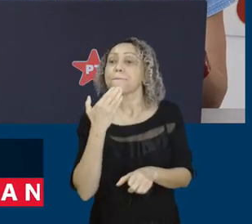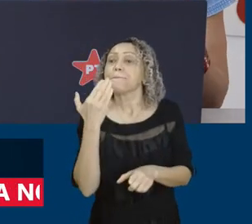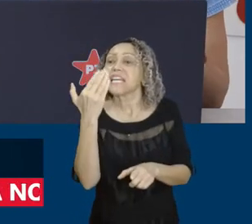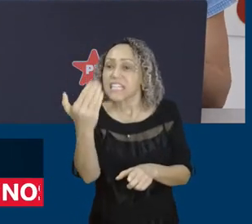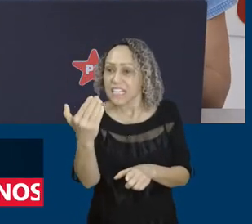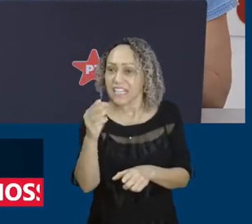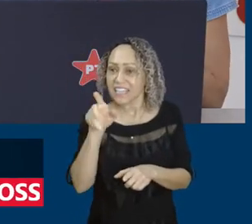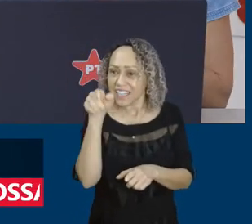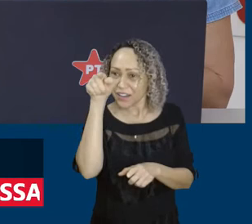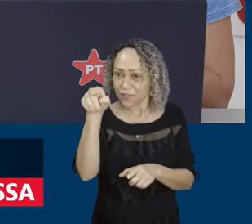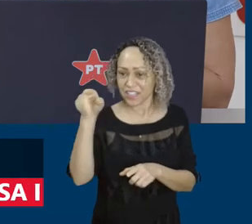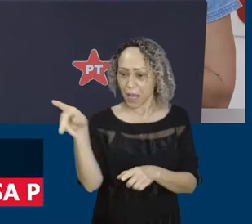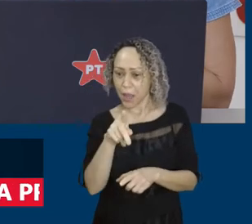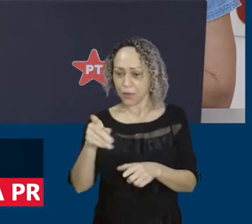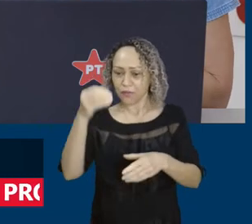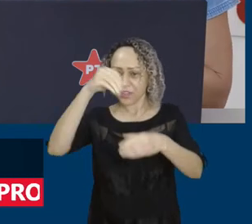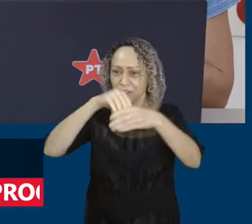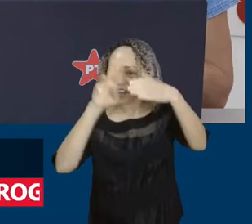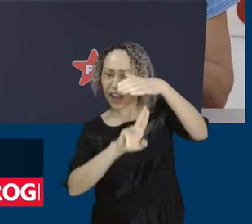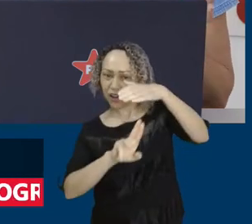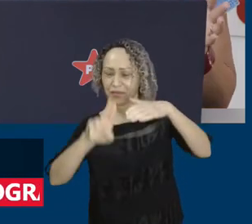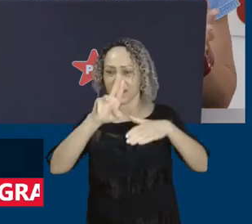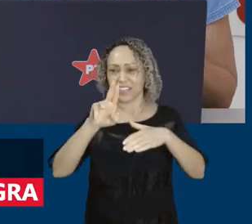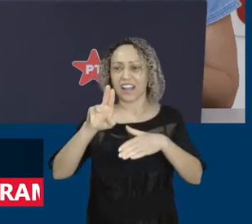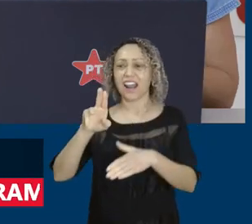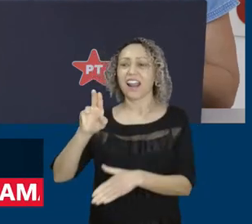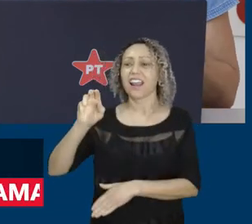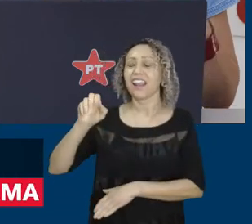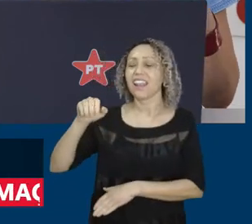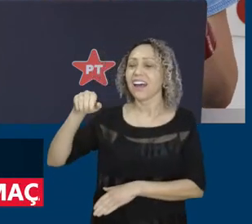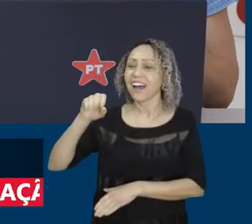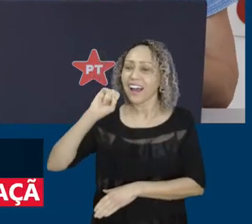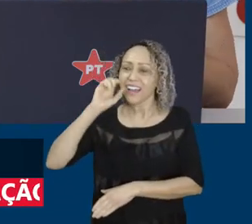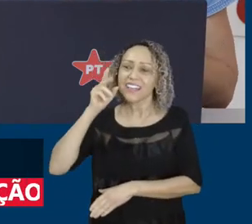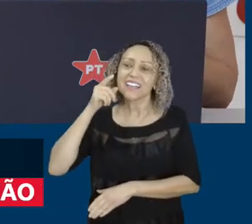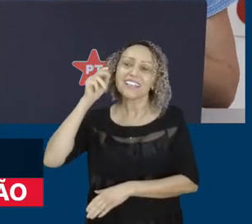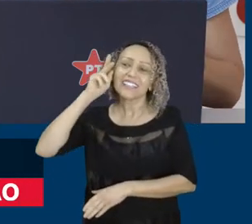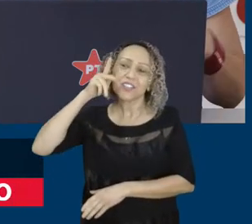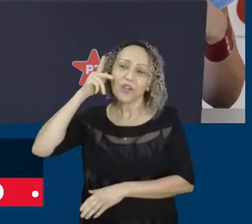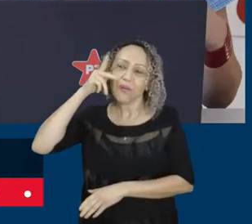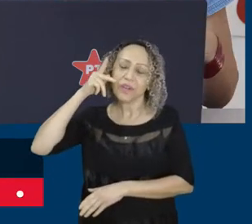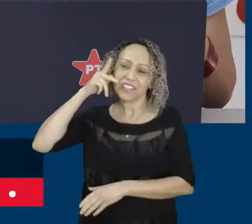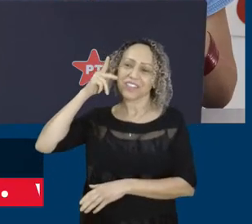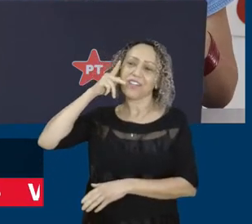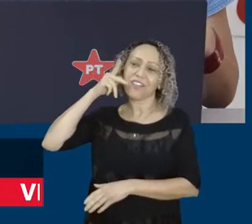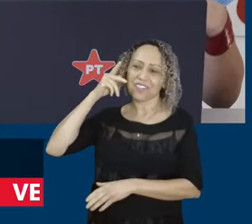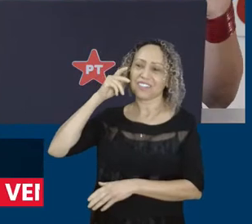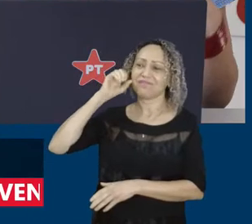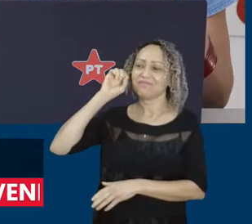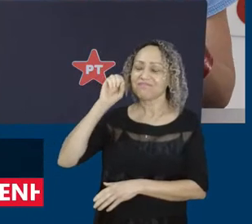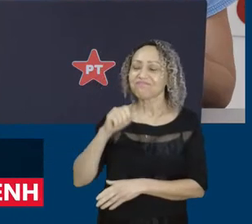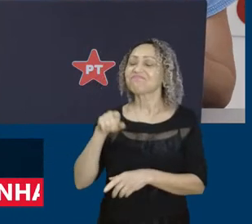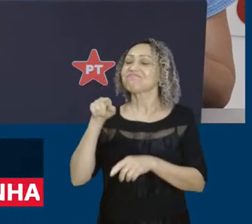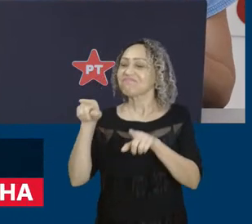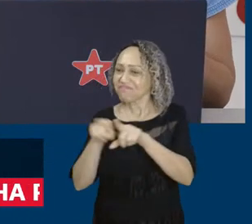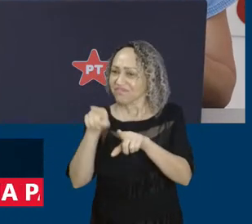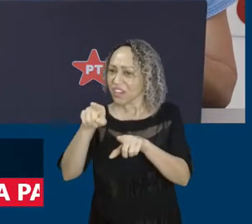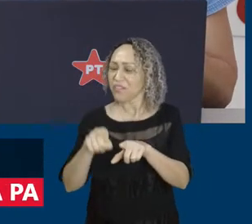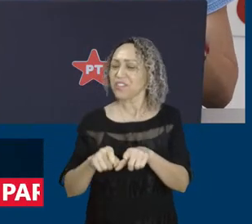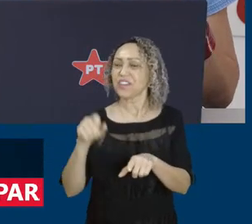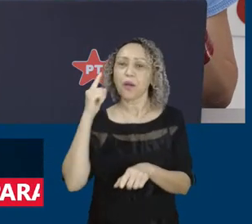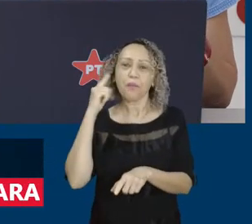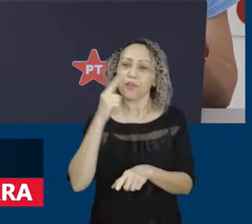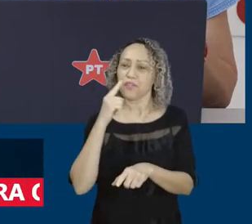que o Valdo, ele é professor universitário lá em João Pessoa também, isso aqui a gente não pontuou, é um professor surdo da